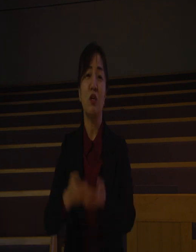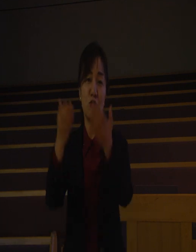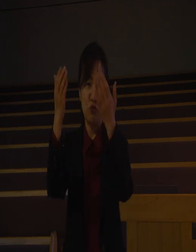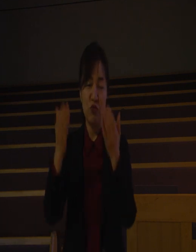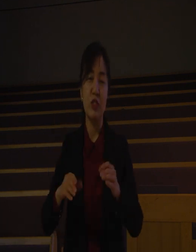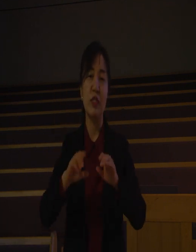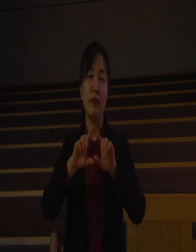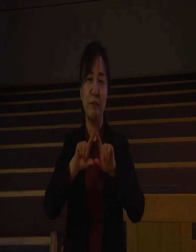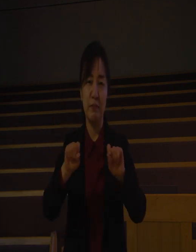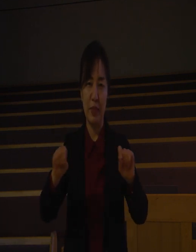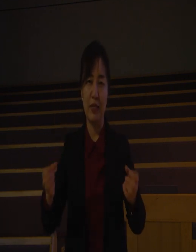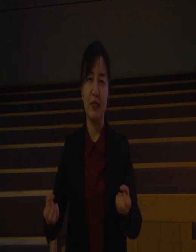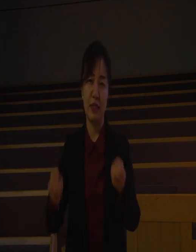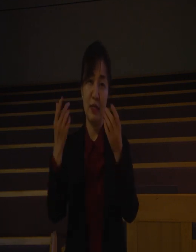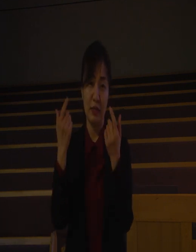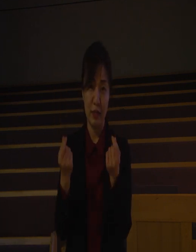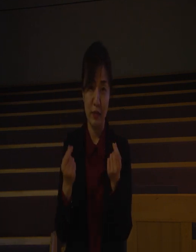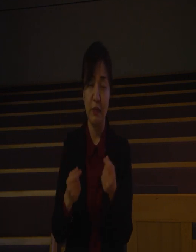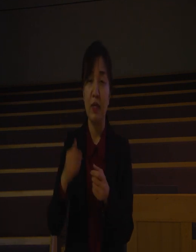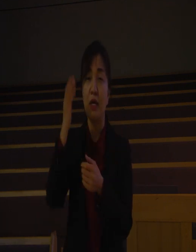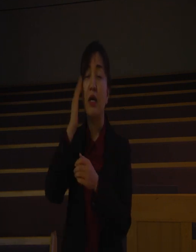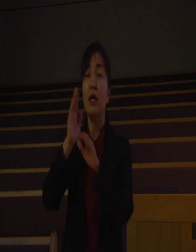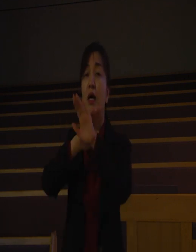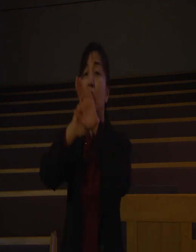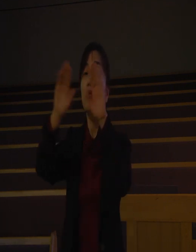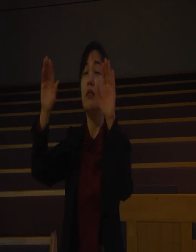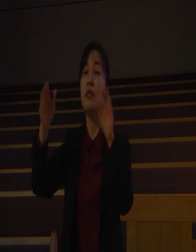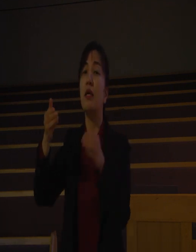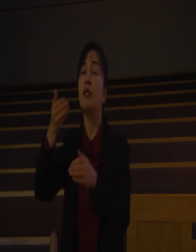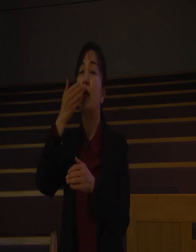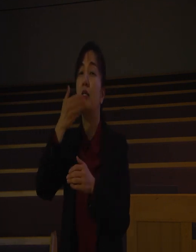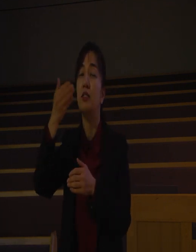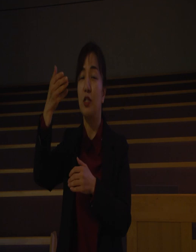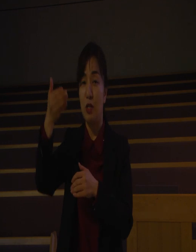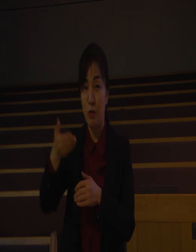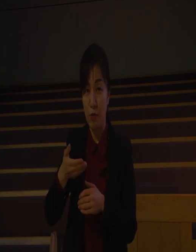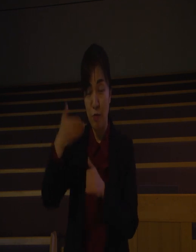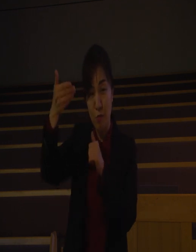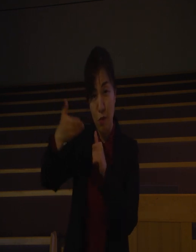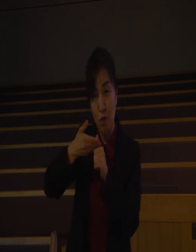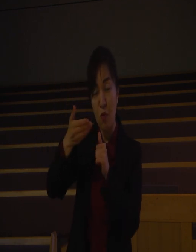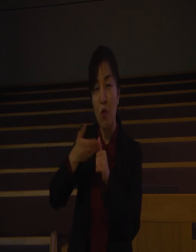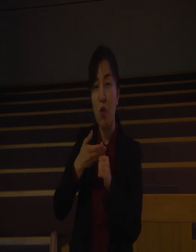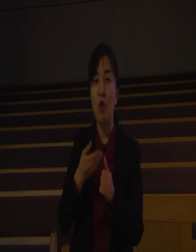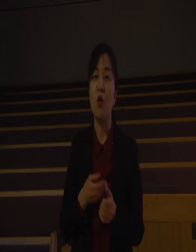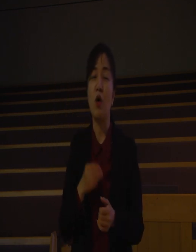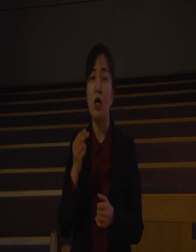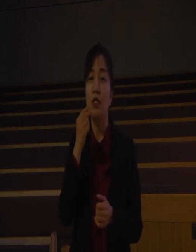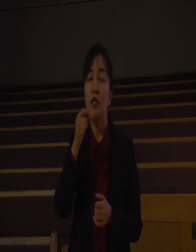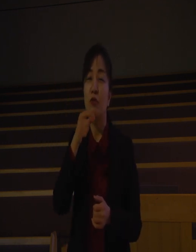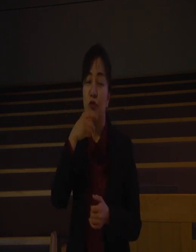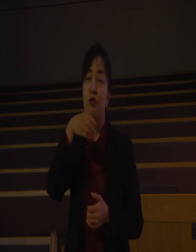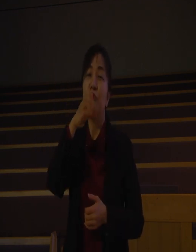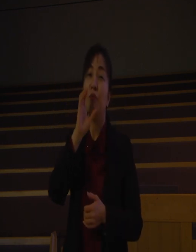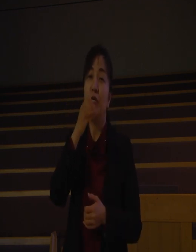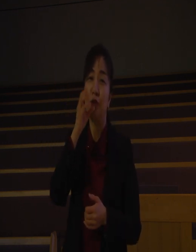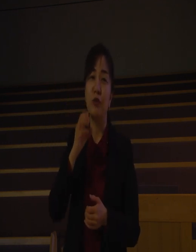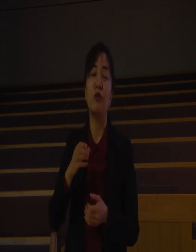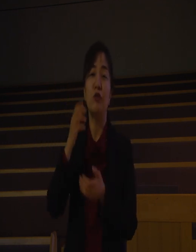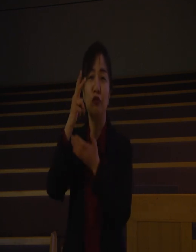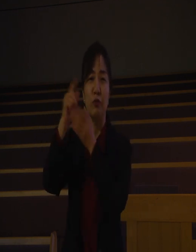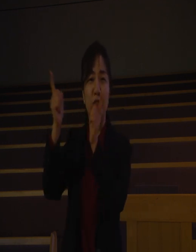자리라 생각합니다. 하늘의 양식을 먹고 하늘의 생수를 마시고 주께서